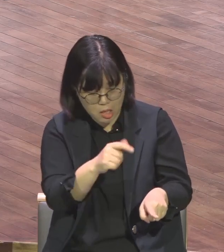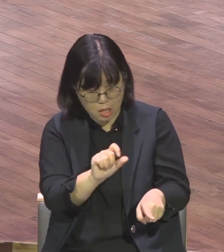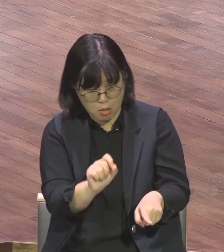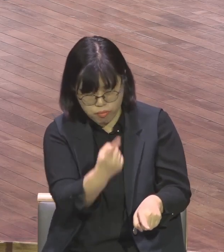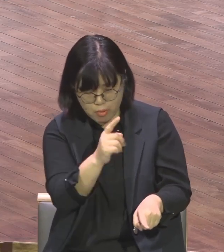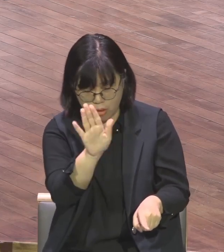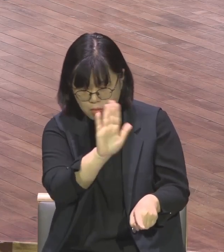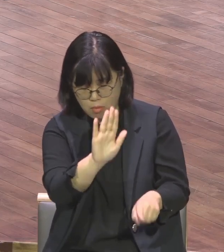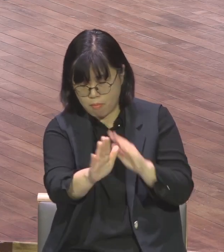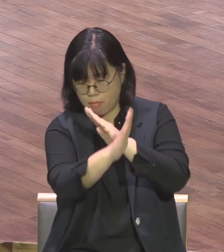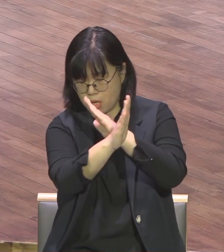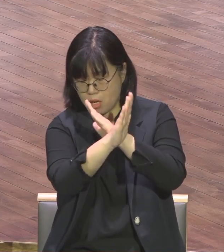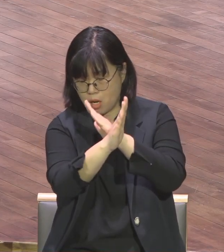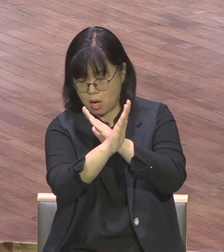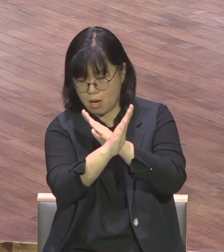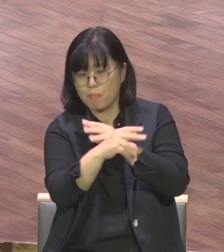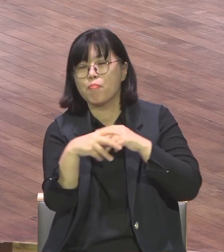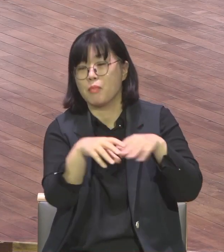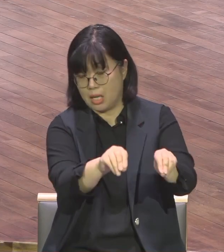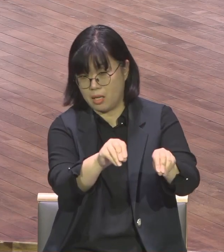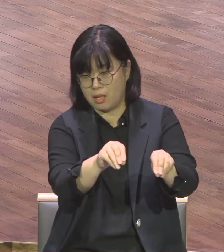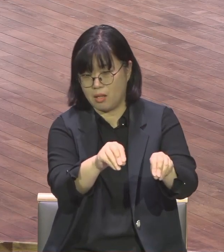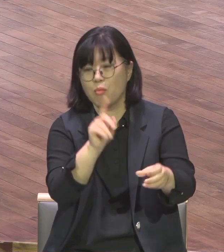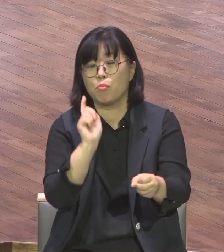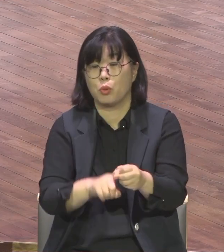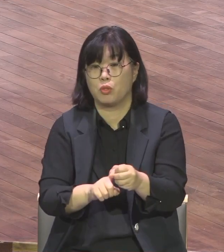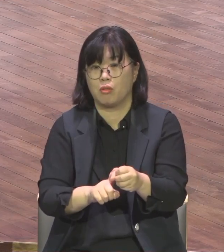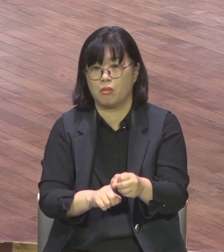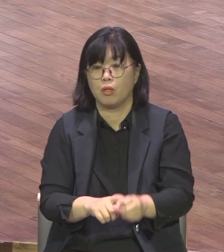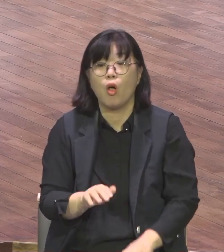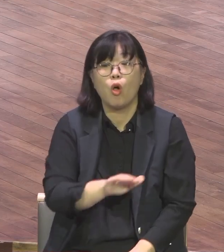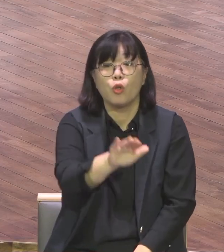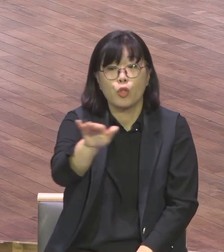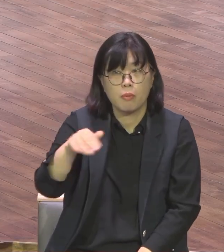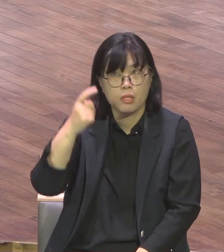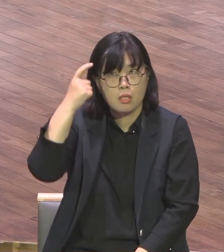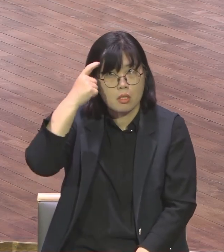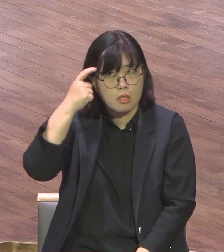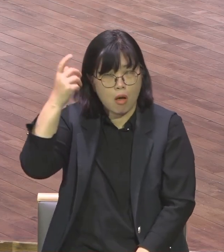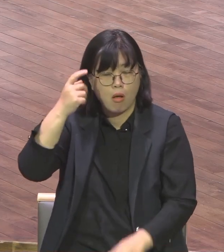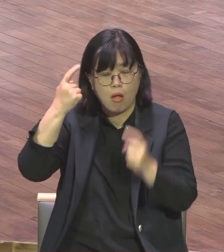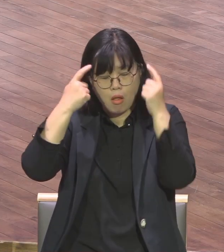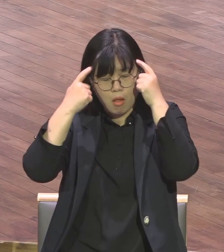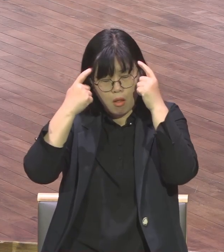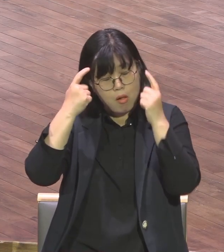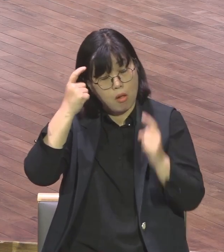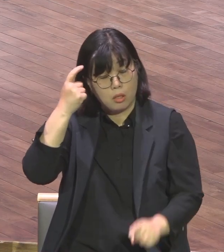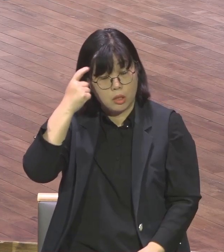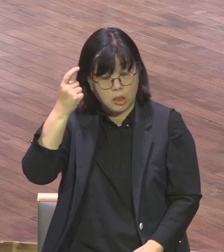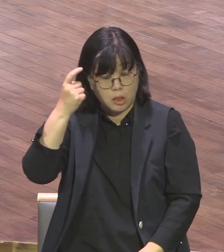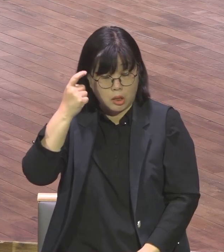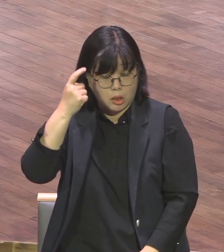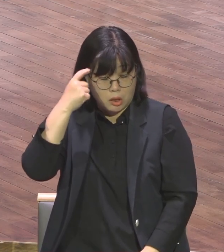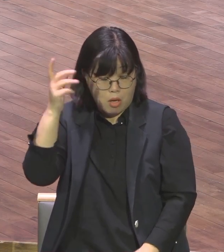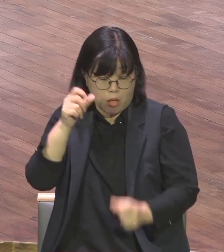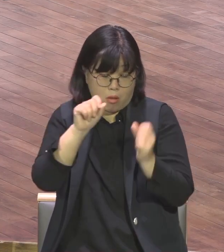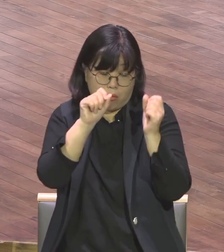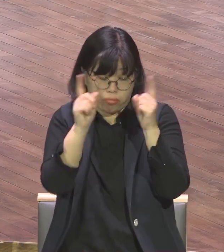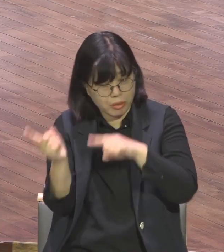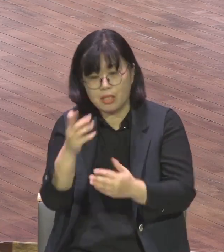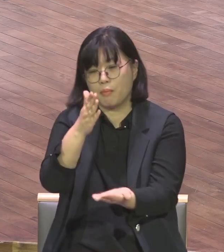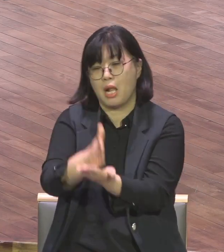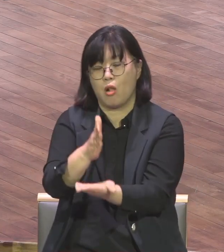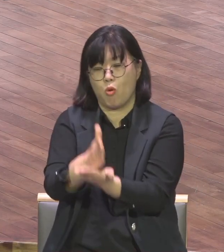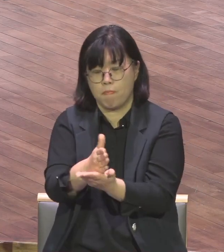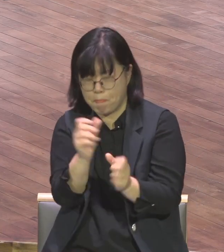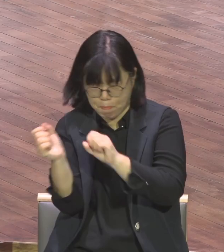영적인 방심은 건물이다. 영계 모든 성도들 말씀과 기도가 체질이 되기 바랍니다. 말씀